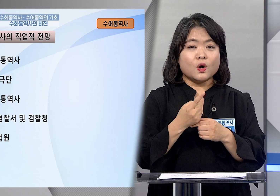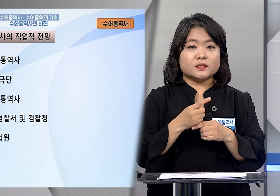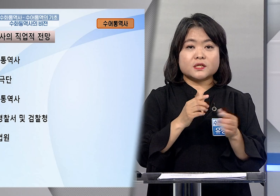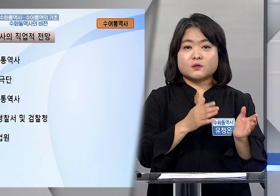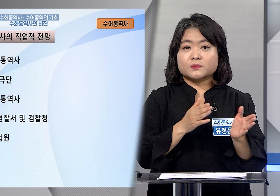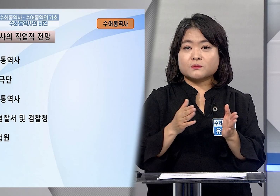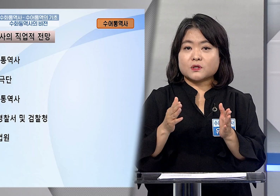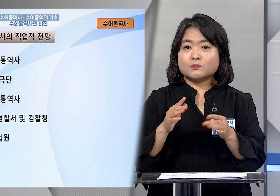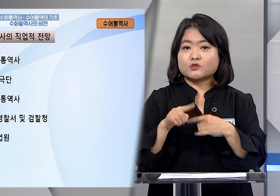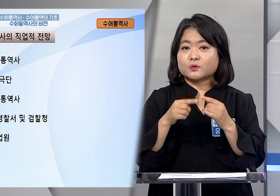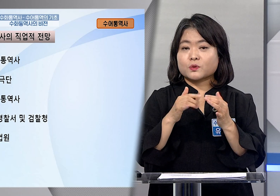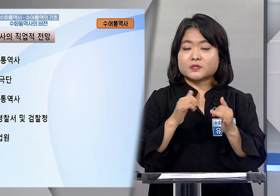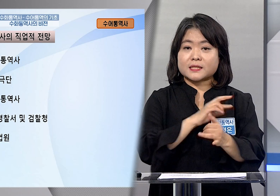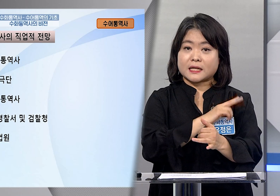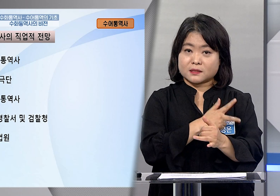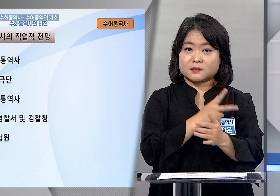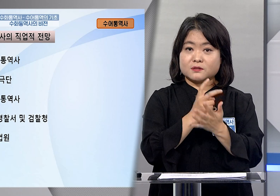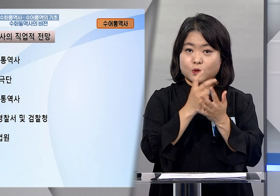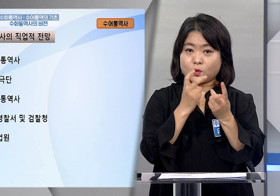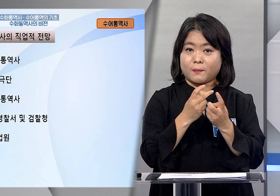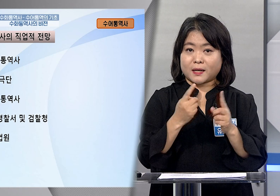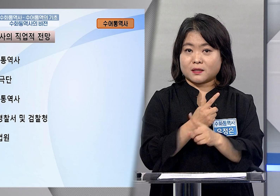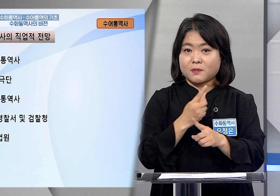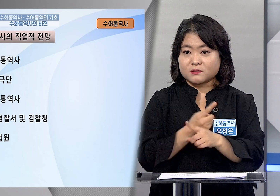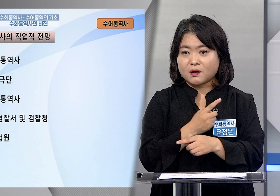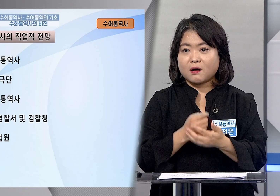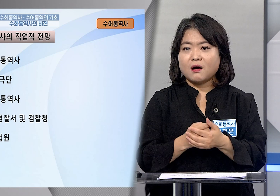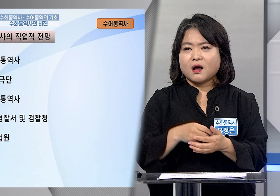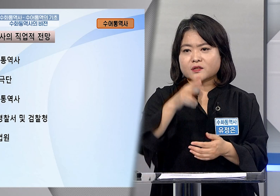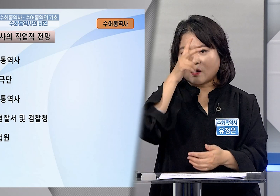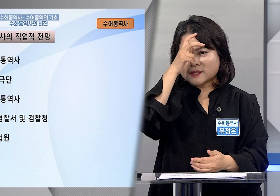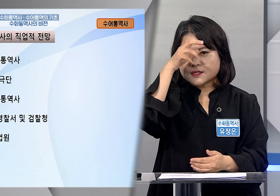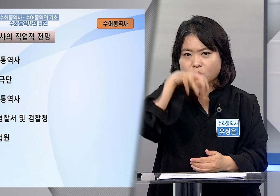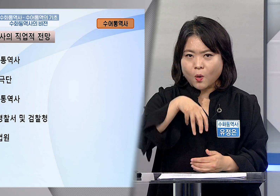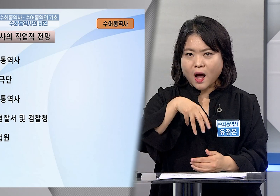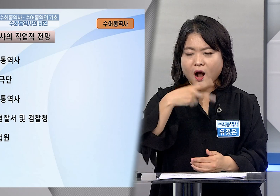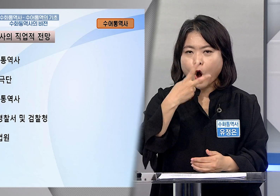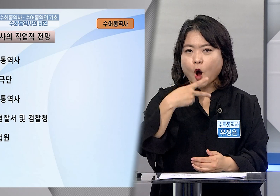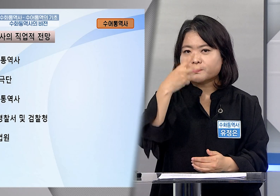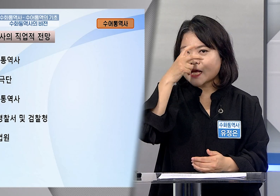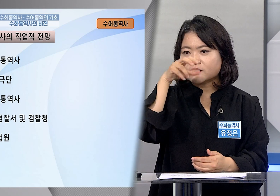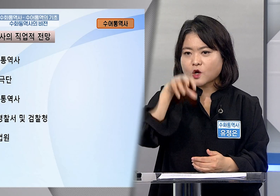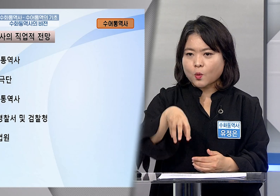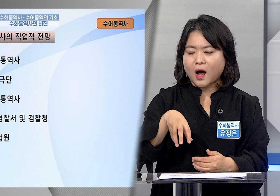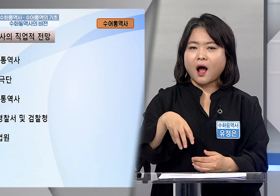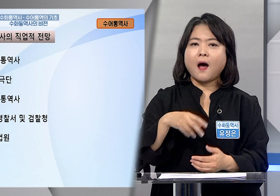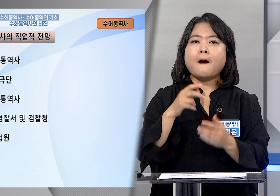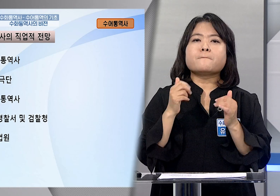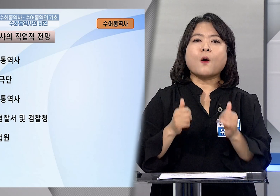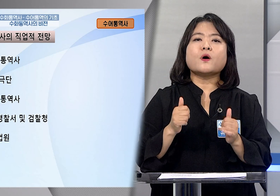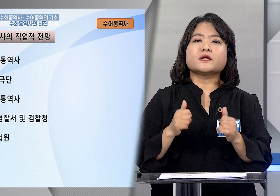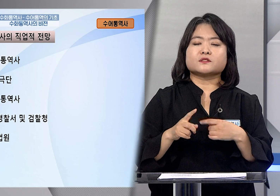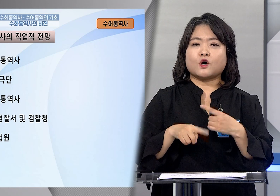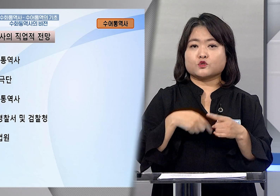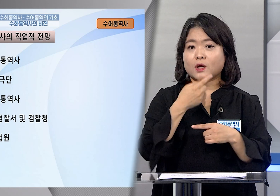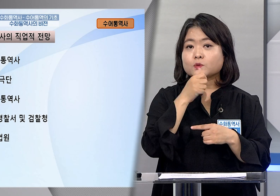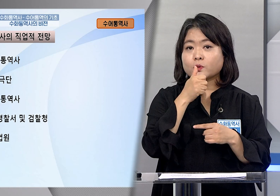이제 점점점 수화 통역사 자격증 제도가 바뀌면서 경찰서와 검찰청과 법원에서 수화